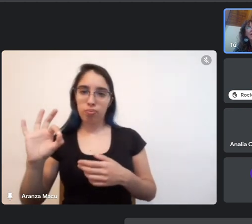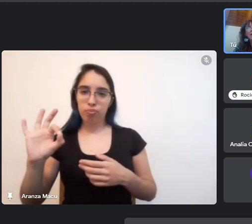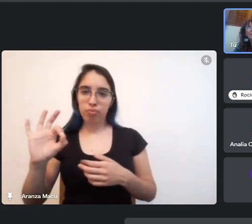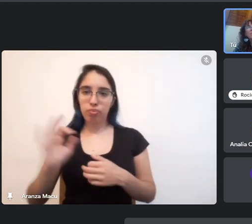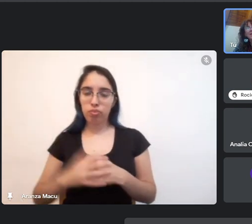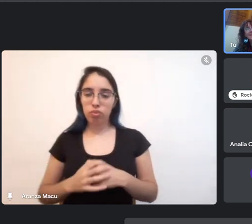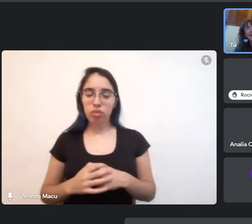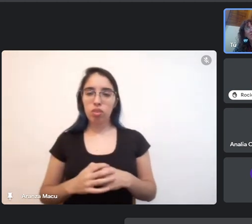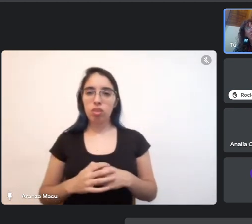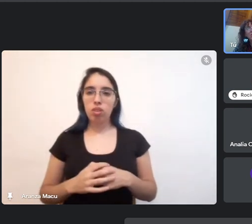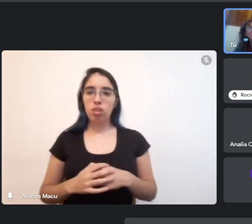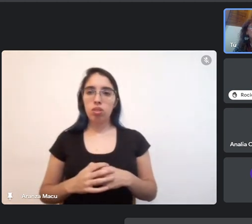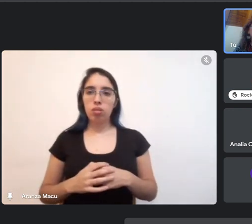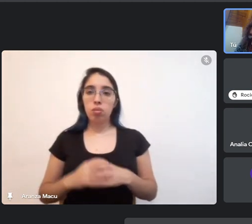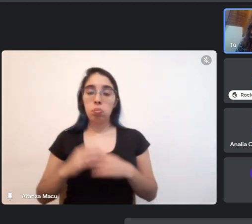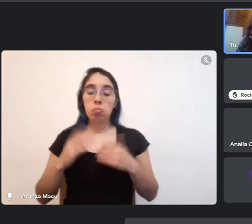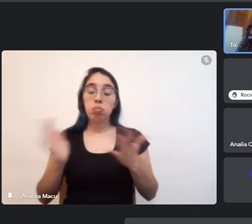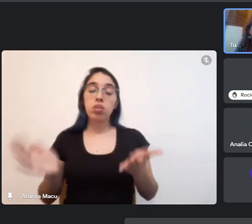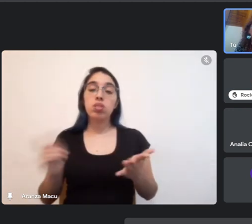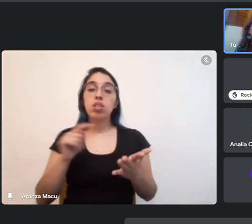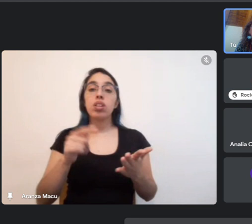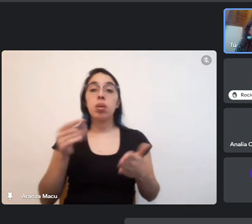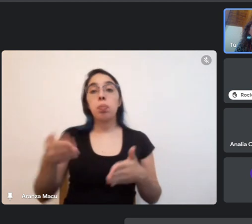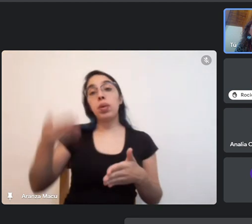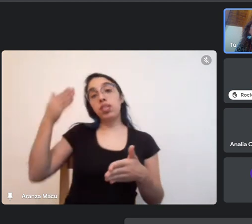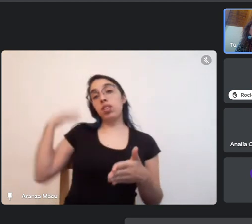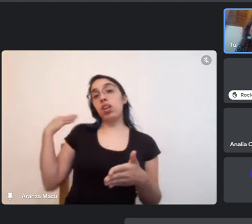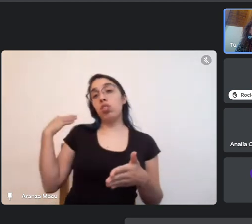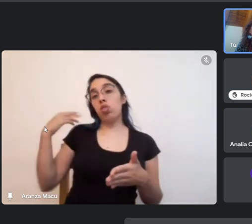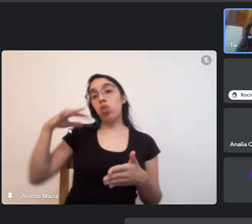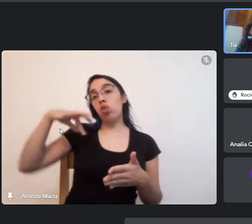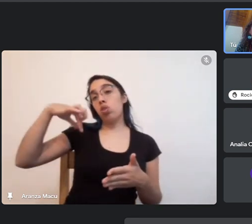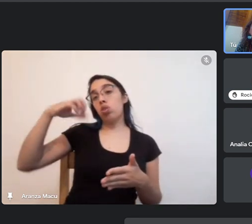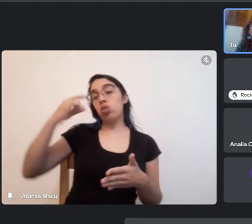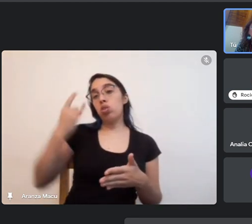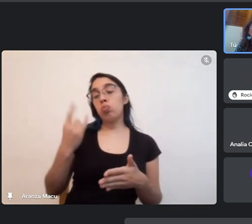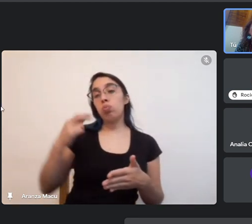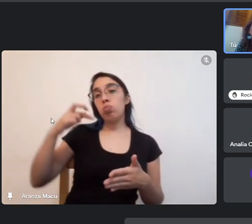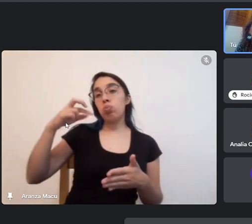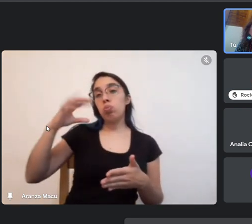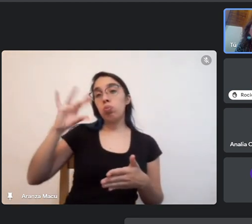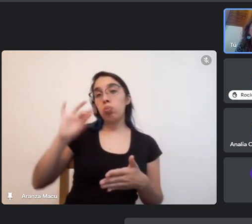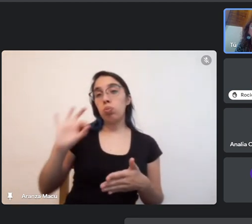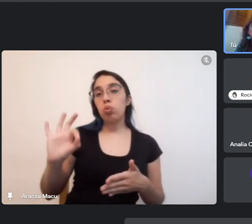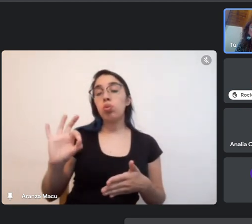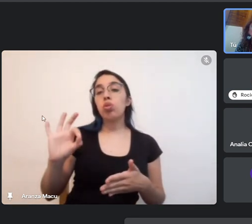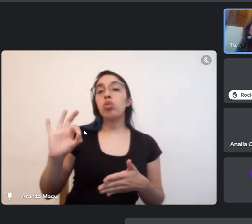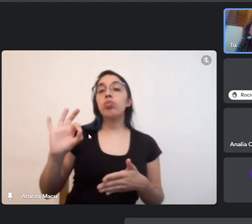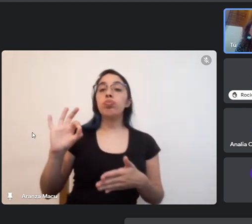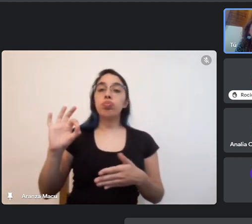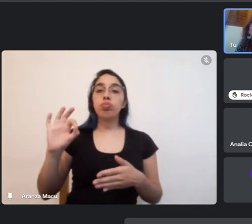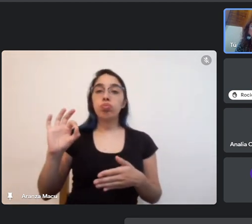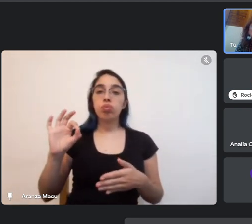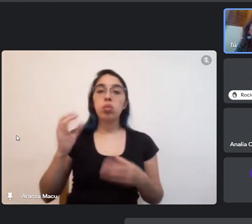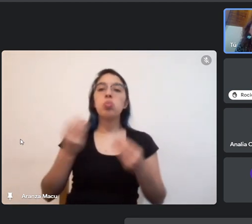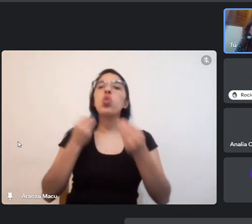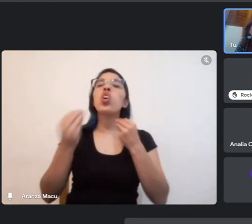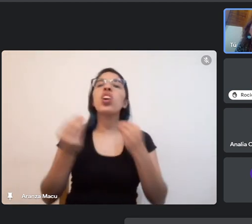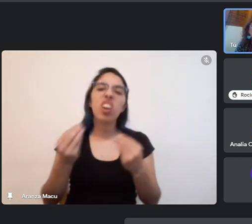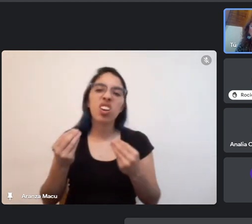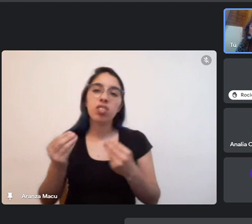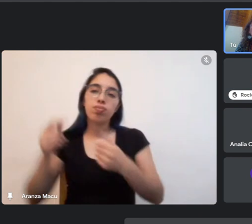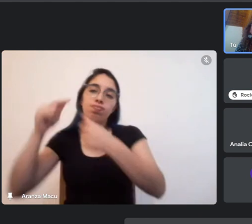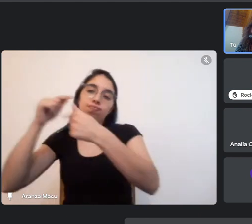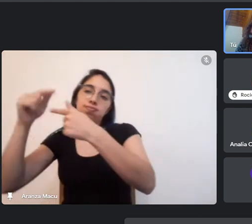en pasado, pudo, pudieron ocurrir, pudieron manifestar, pudieron ofrecer, pudieron vivir,